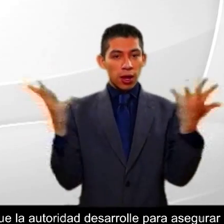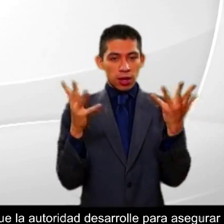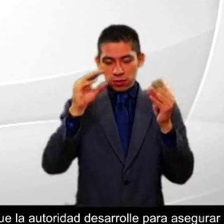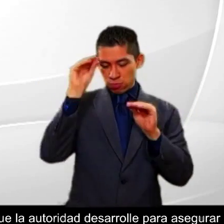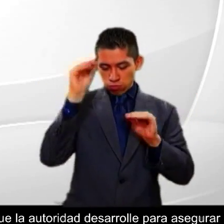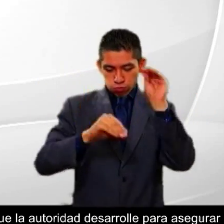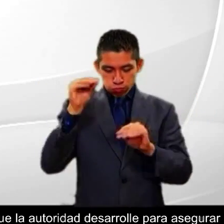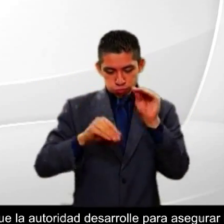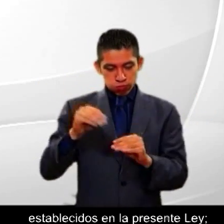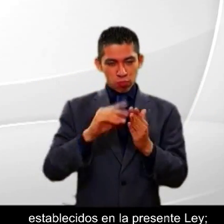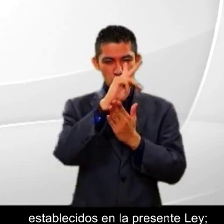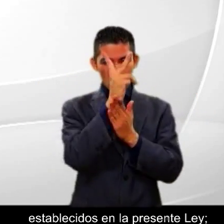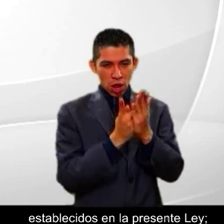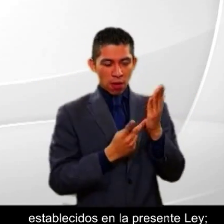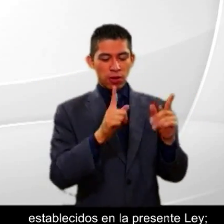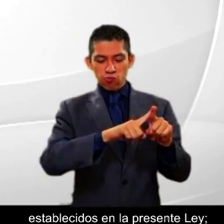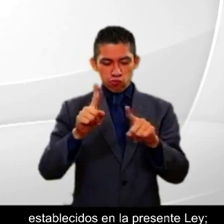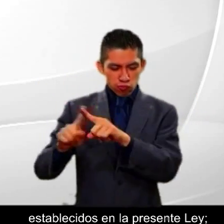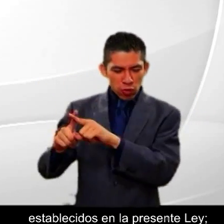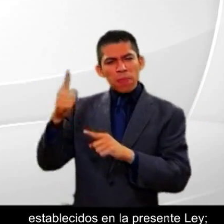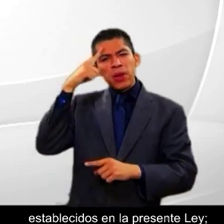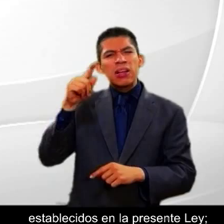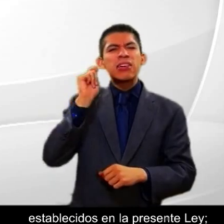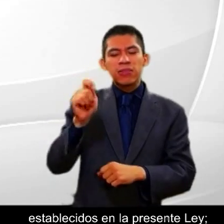asegurar los derechos establecidos en la presente ley